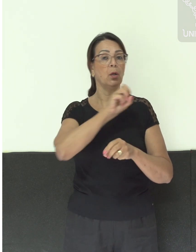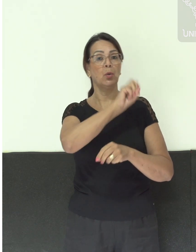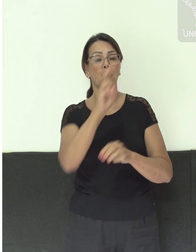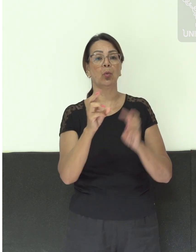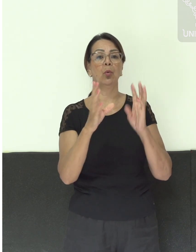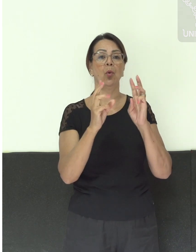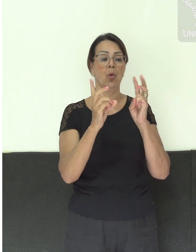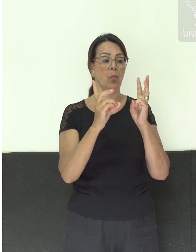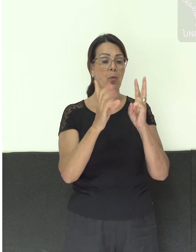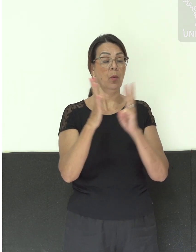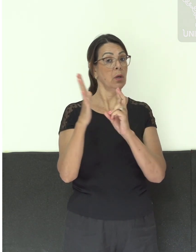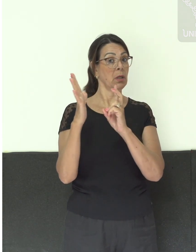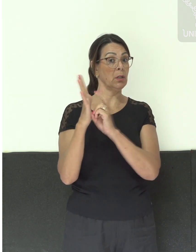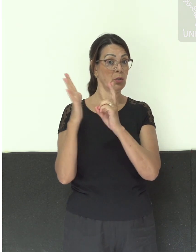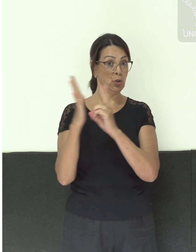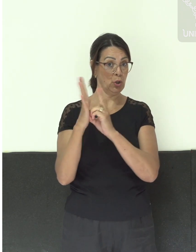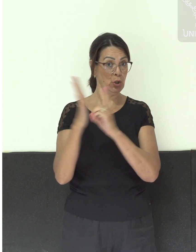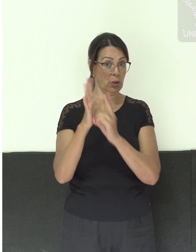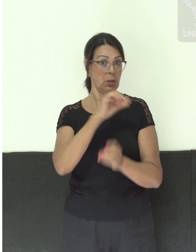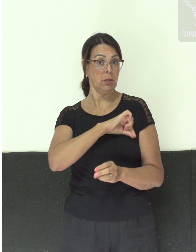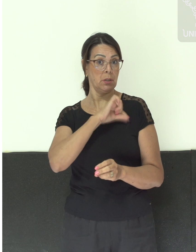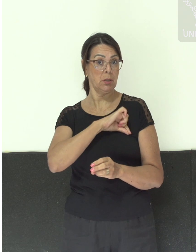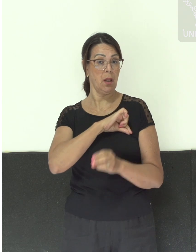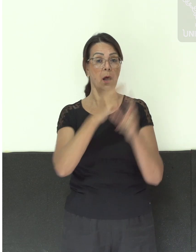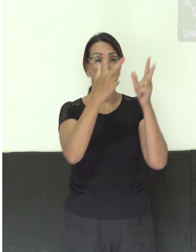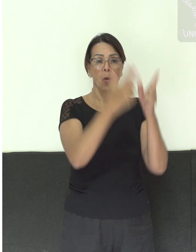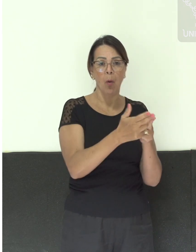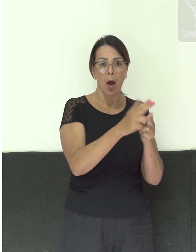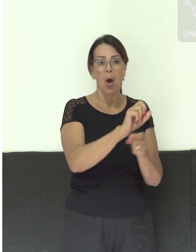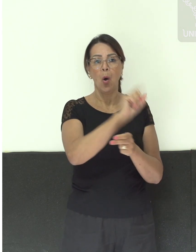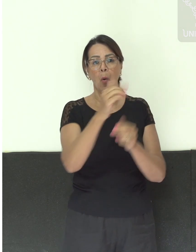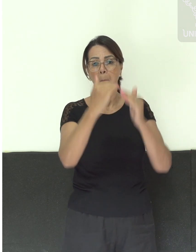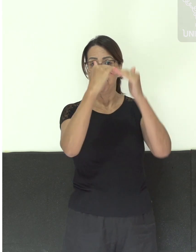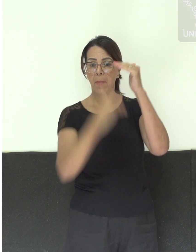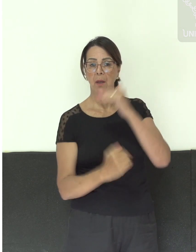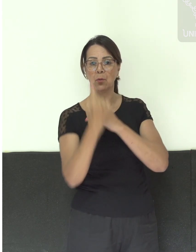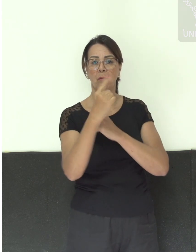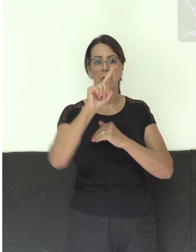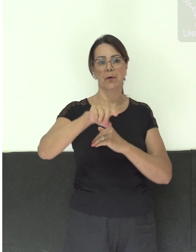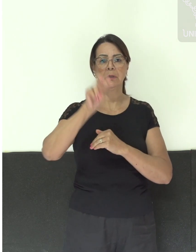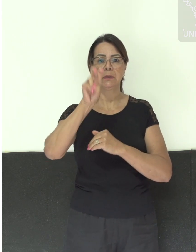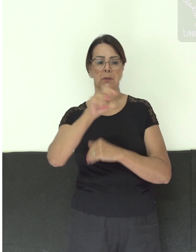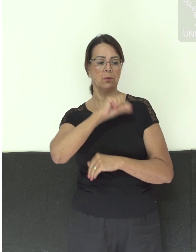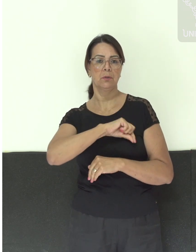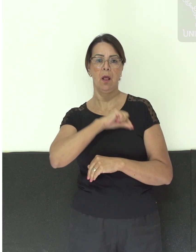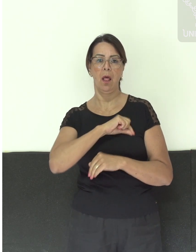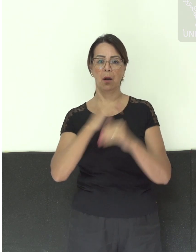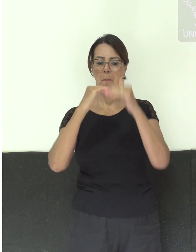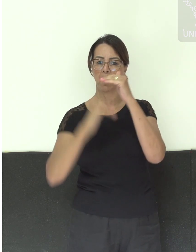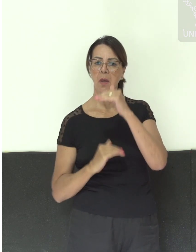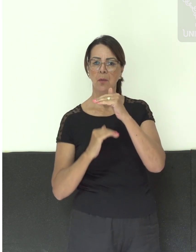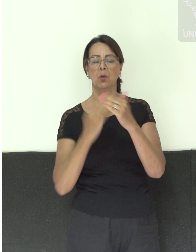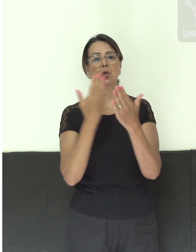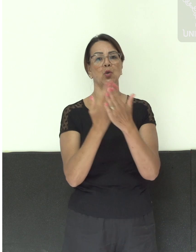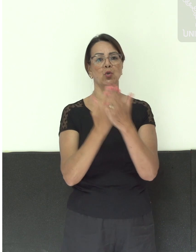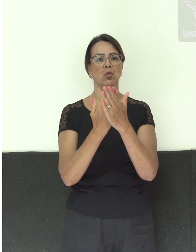com renda familiar bruta per capita igual ou inferior a 1,5 salário mínimo e que tenham cursado